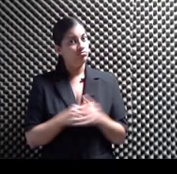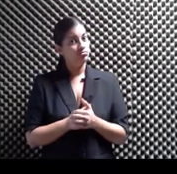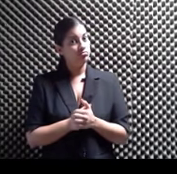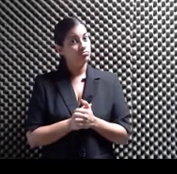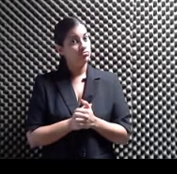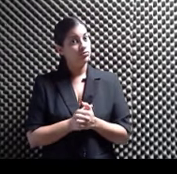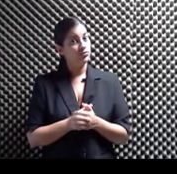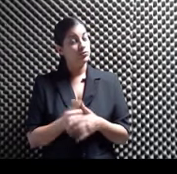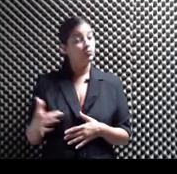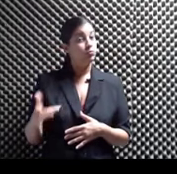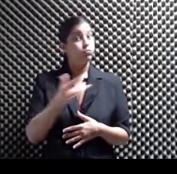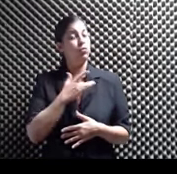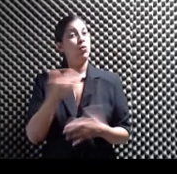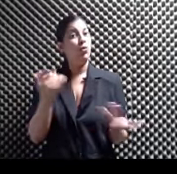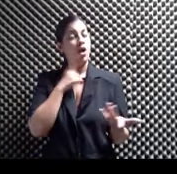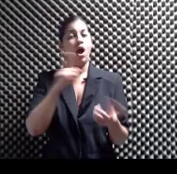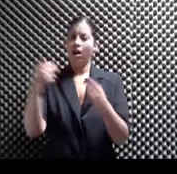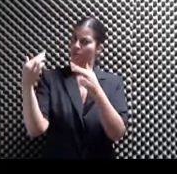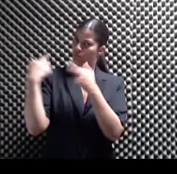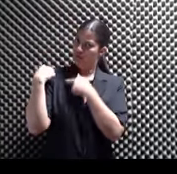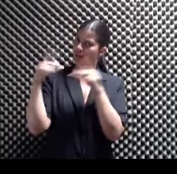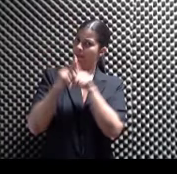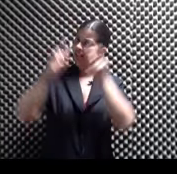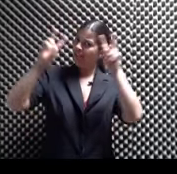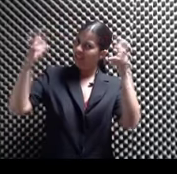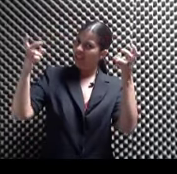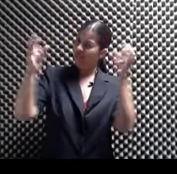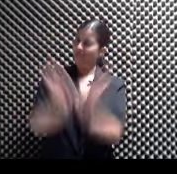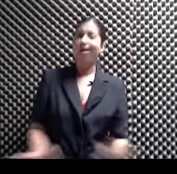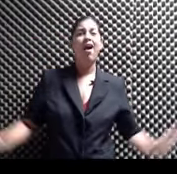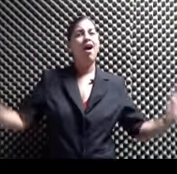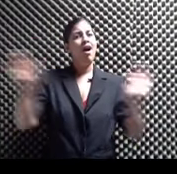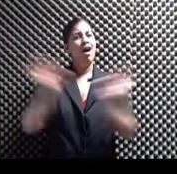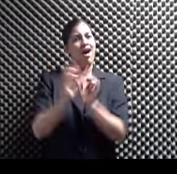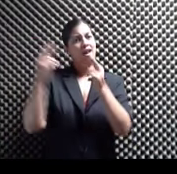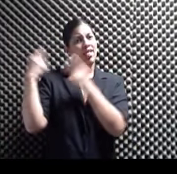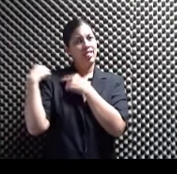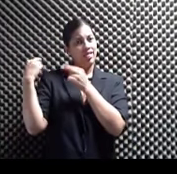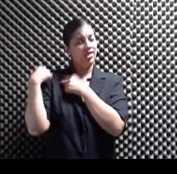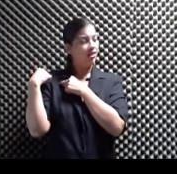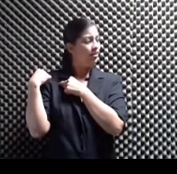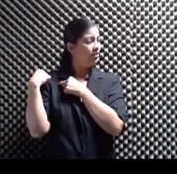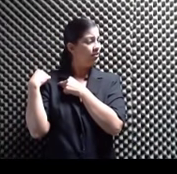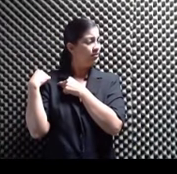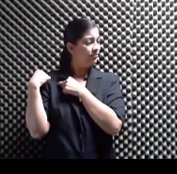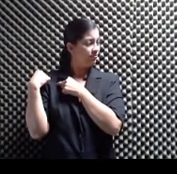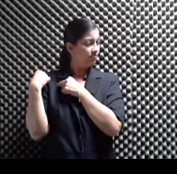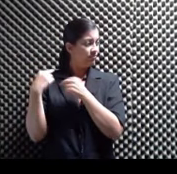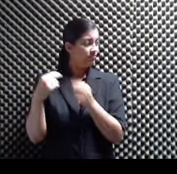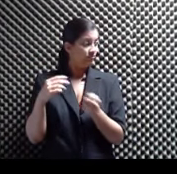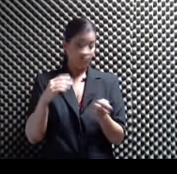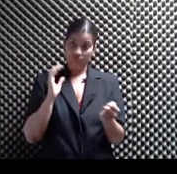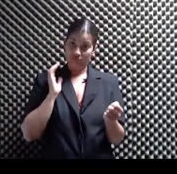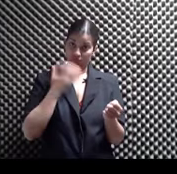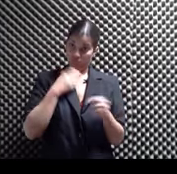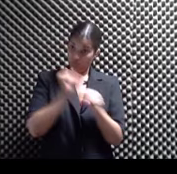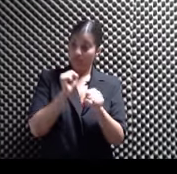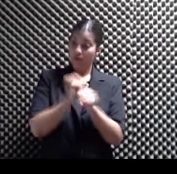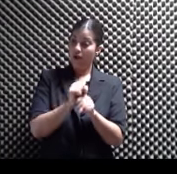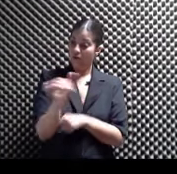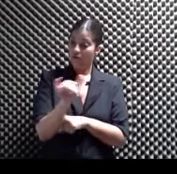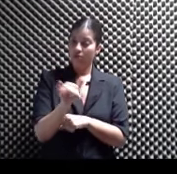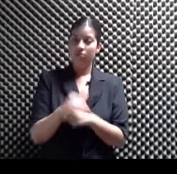de intensidad por la responsabilidad, ¿no? Temática y la responsabilidad de nuestro oficio